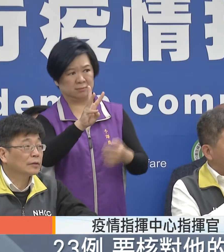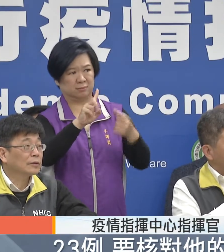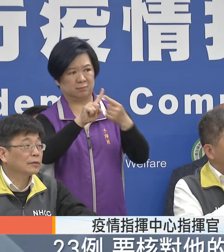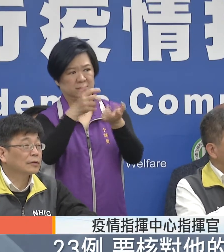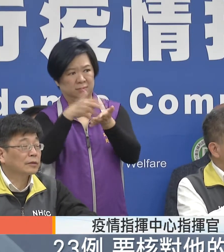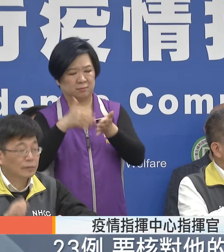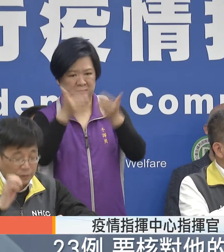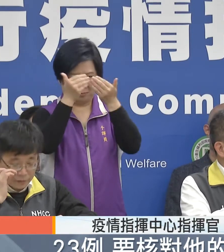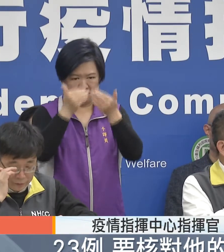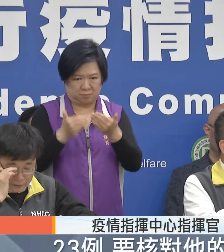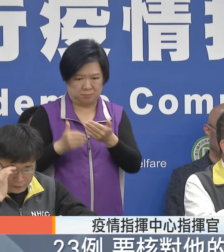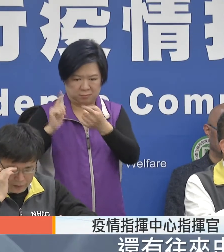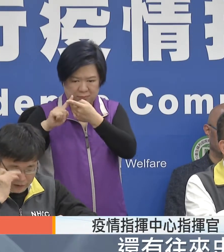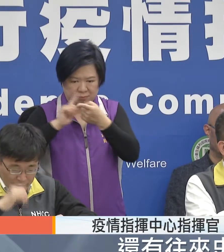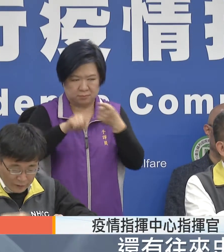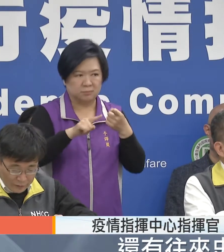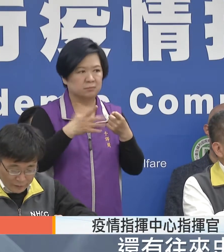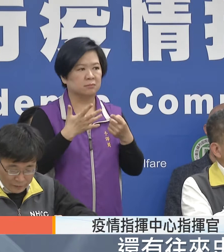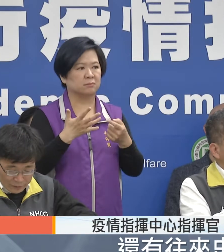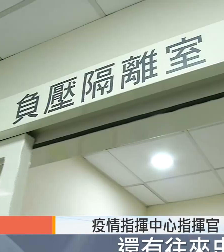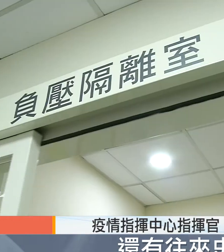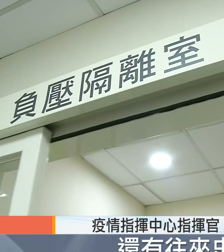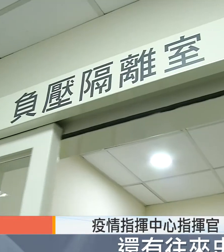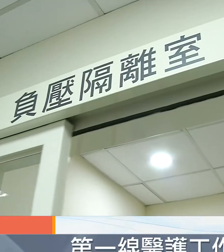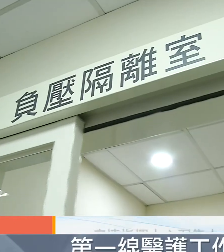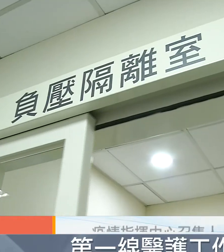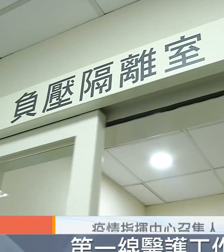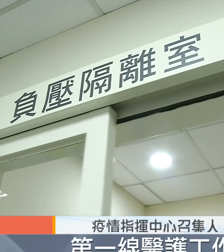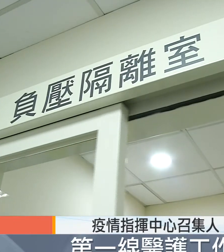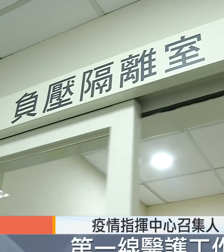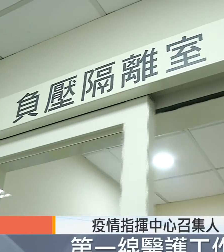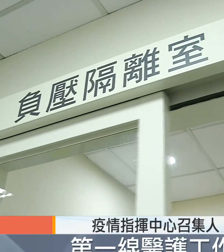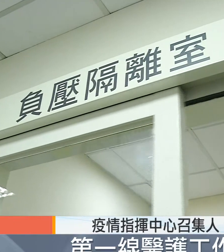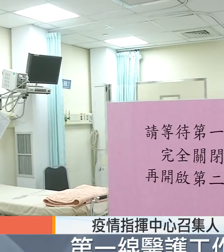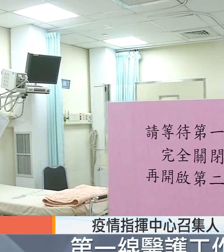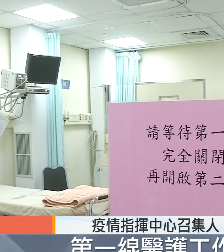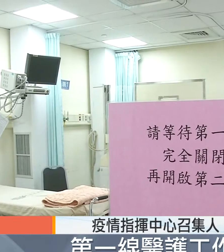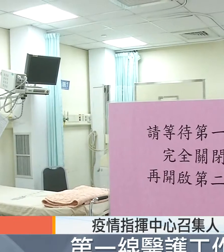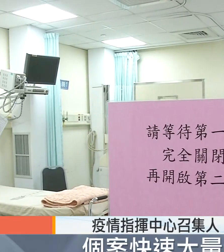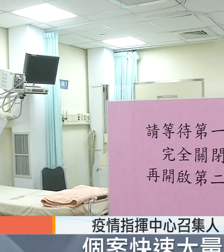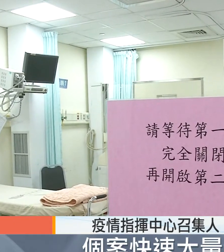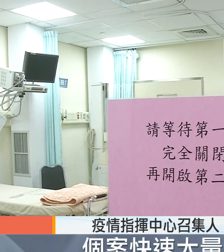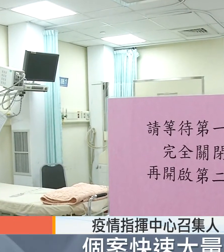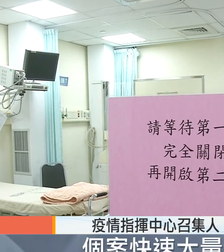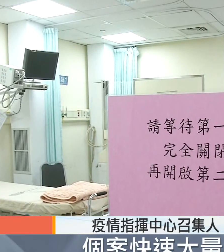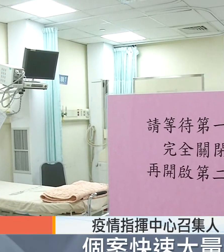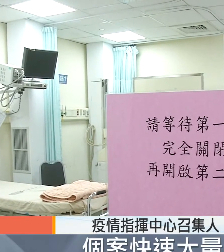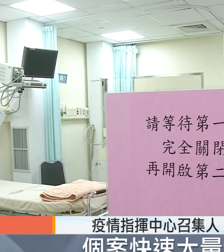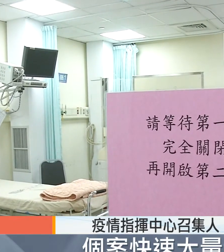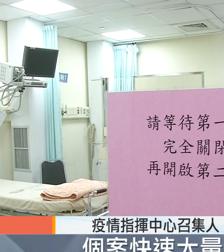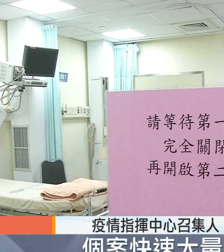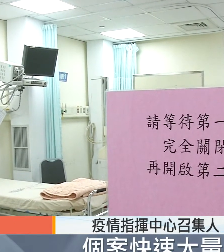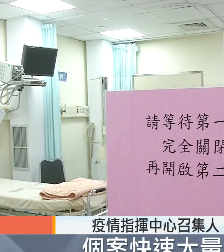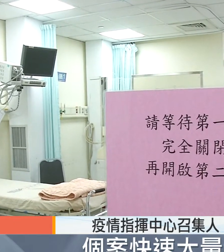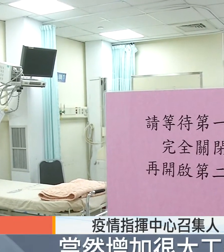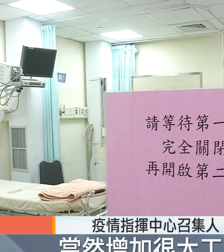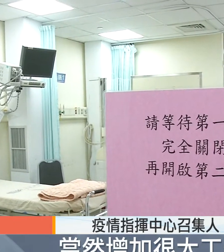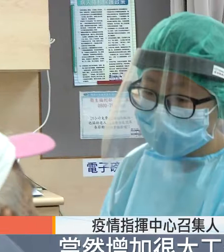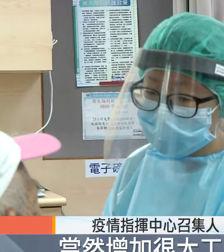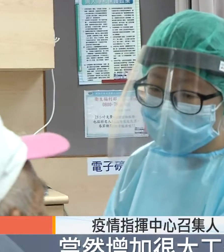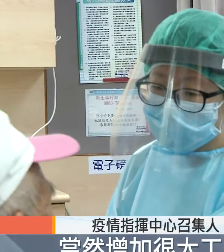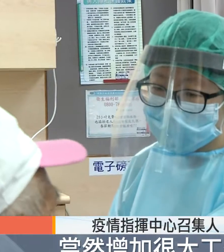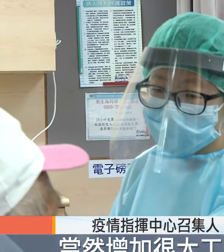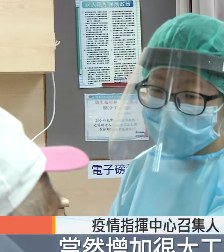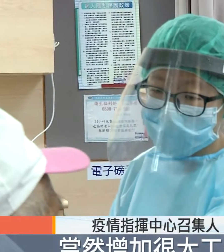核对它的正确性，跟它的往来史。 医院里面第一线工作人员，我们个案的快速大量增加，当然增